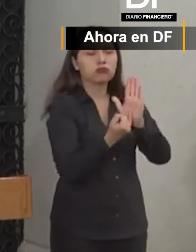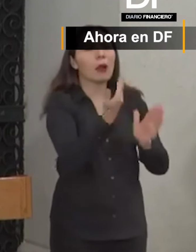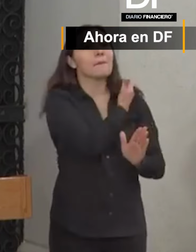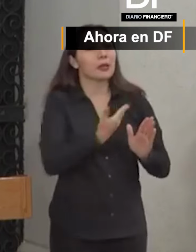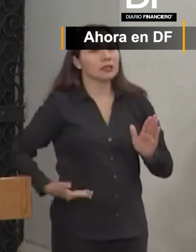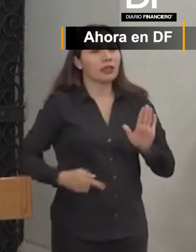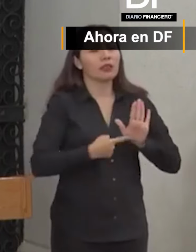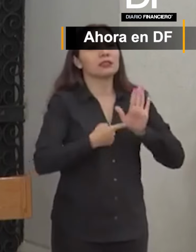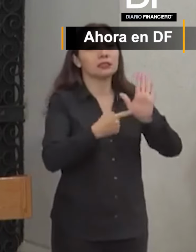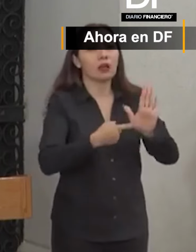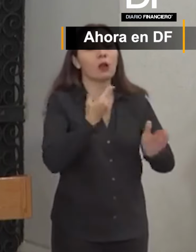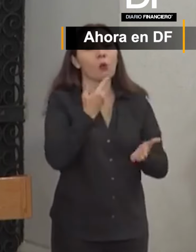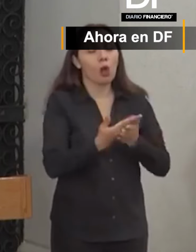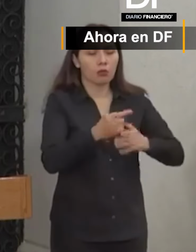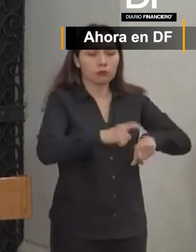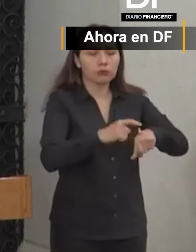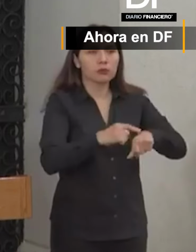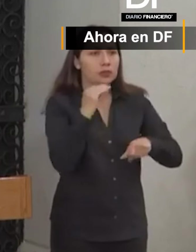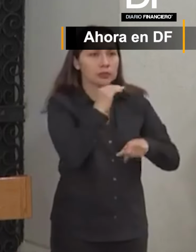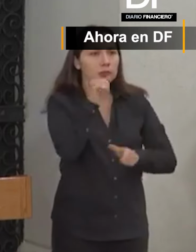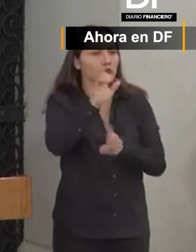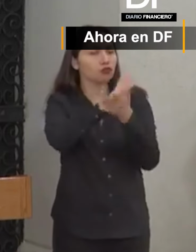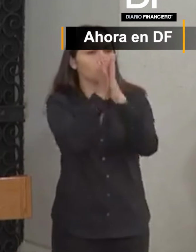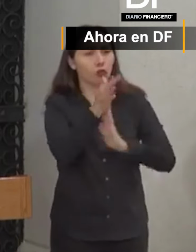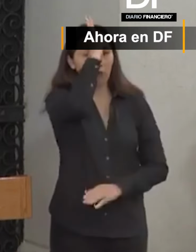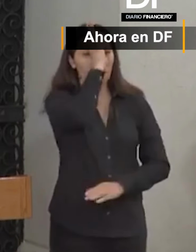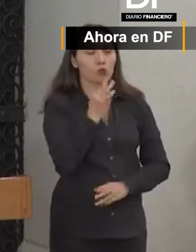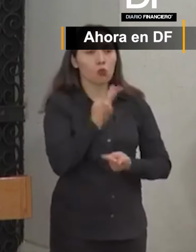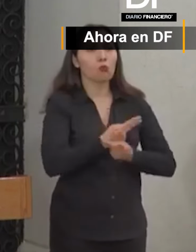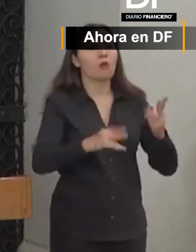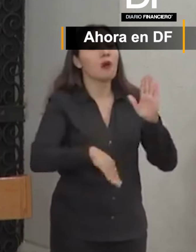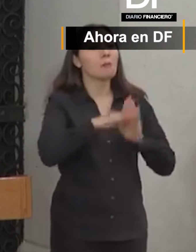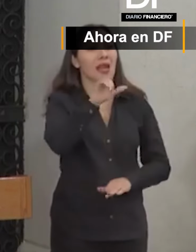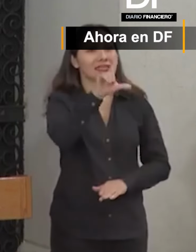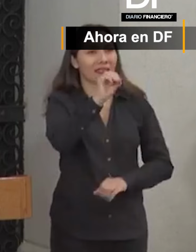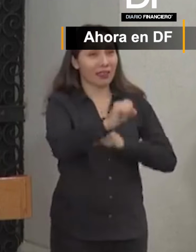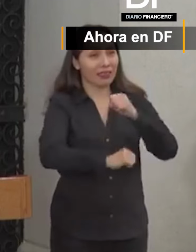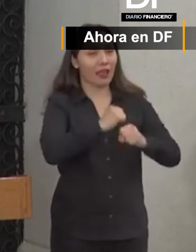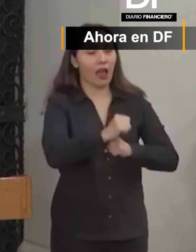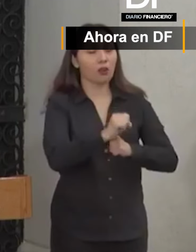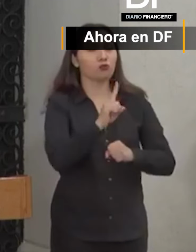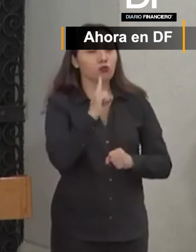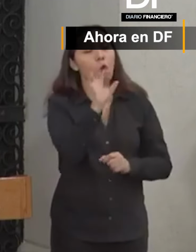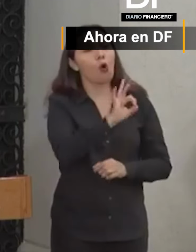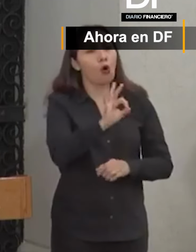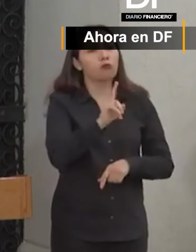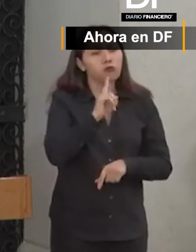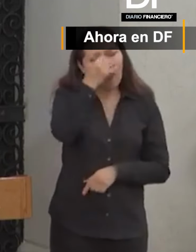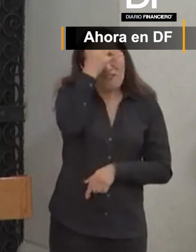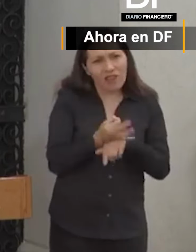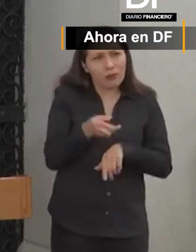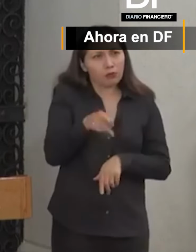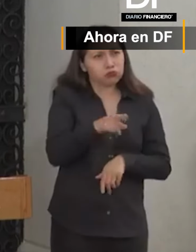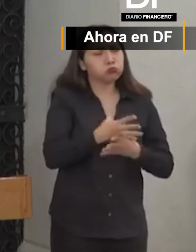incluye que en el momento oportuno todos los funcionarios públicos mayores de 70 años o que tengan enfermedades